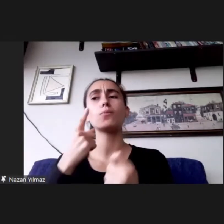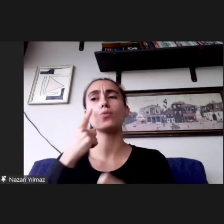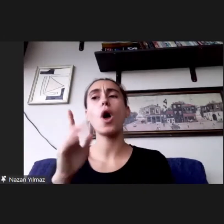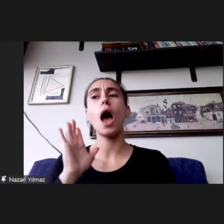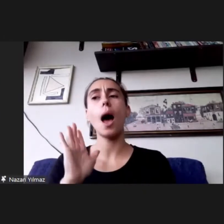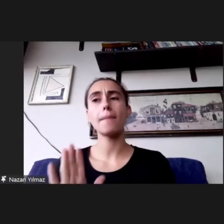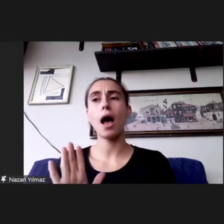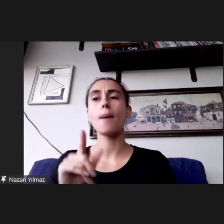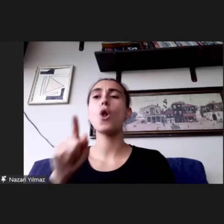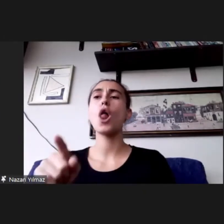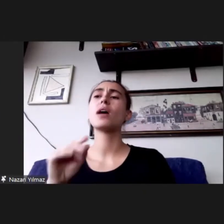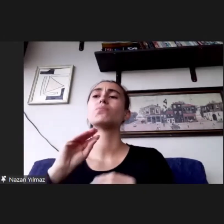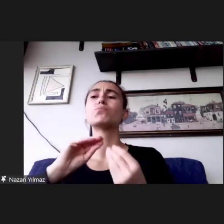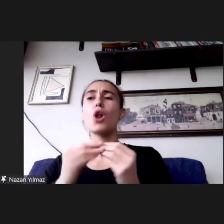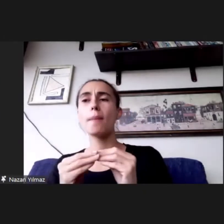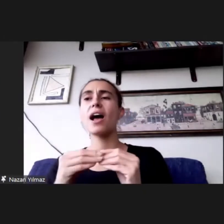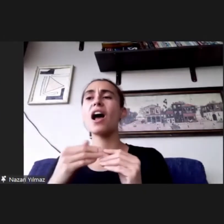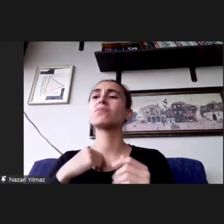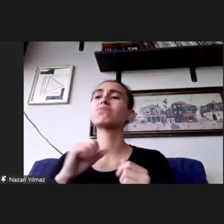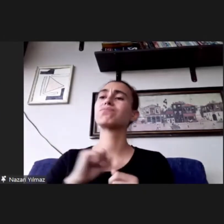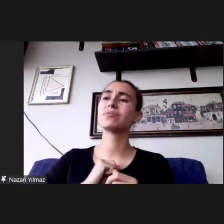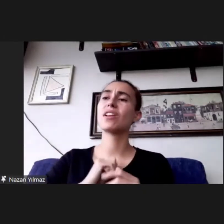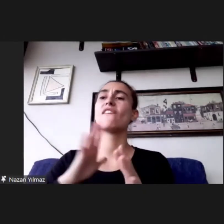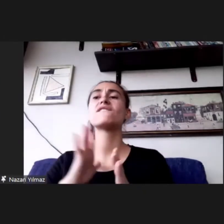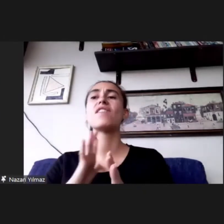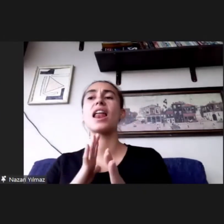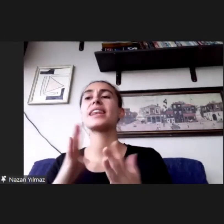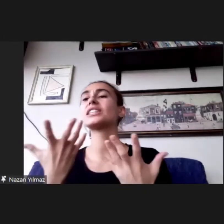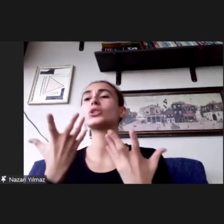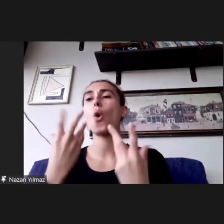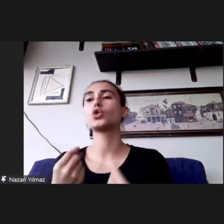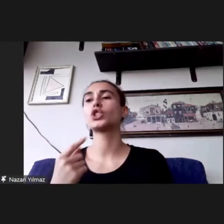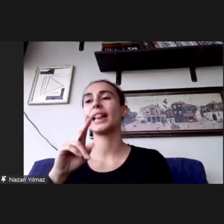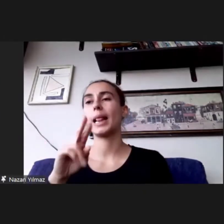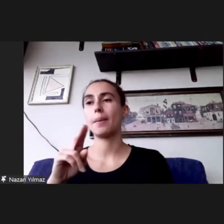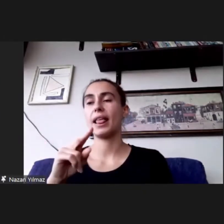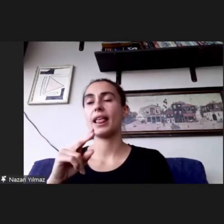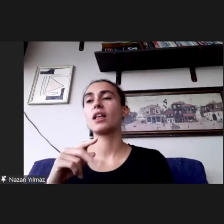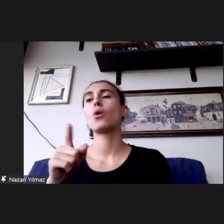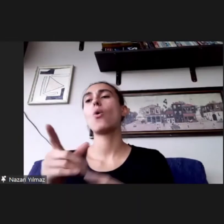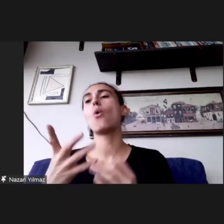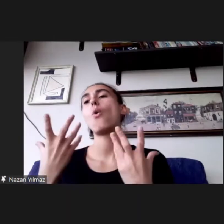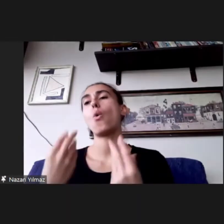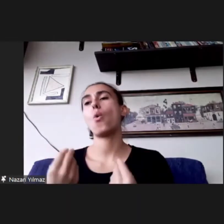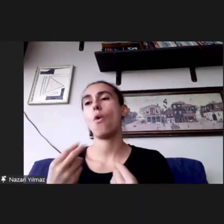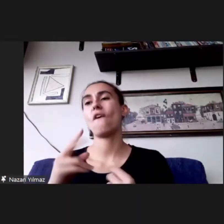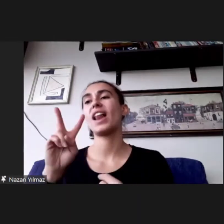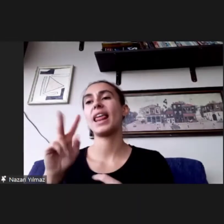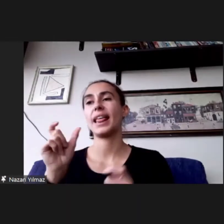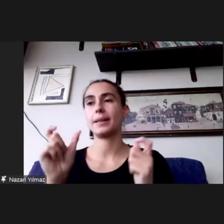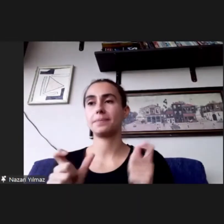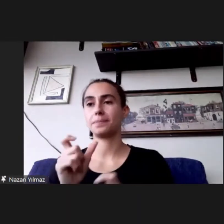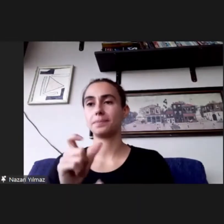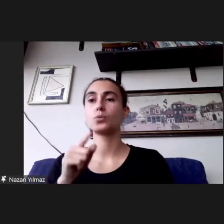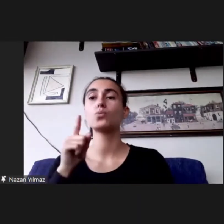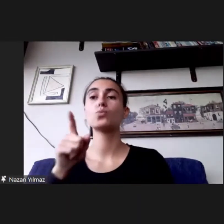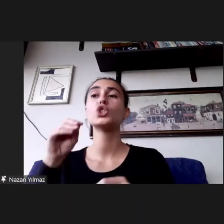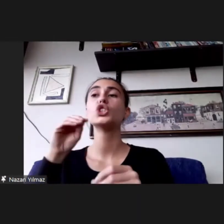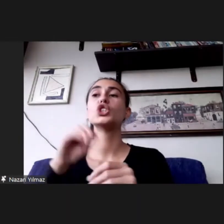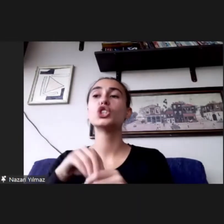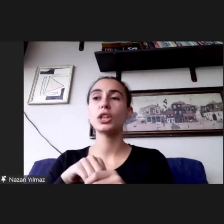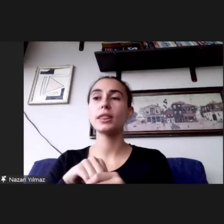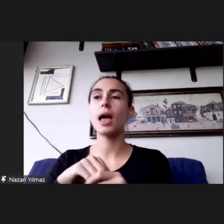böyle dertlerimiz, kaygılarımız da var. Hani nasıl olacak o iş gibi çekinceleri olabiliyor velilerin. Bu arada kapsayıcılık